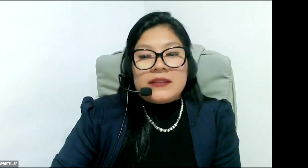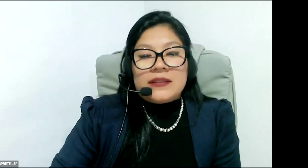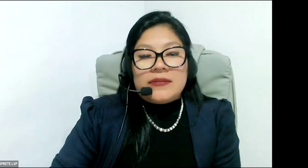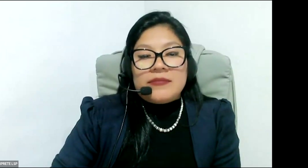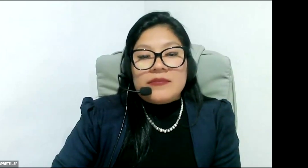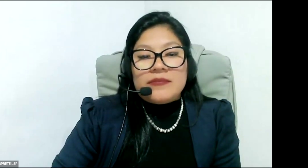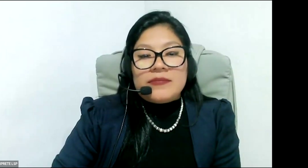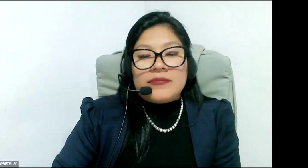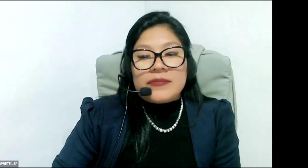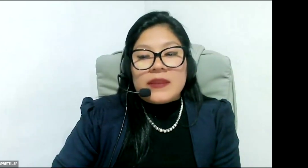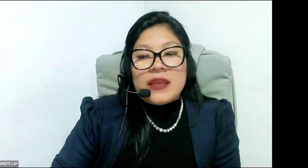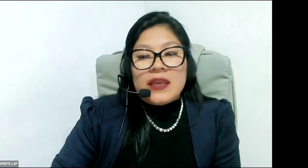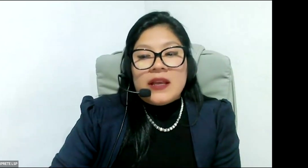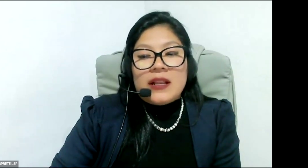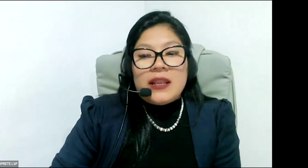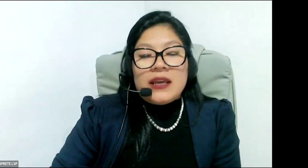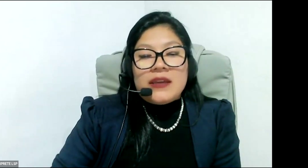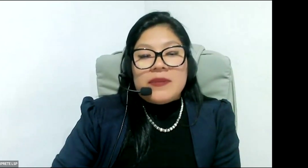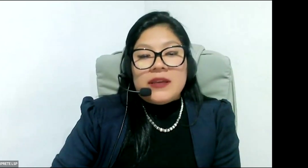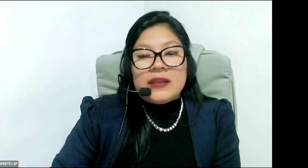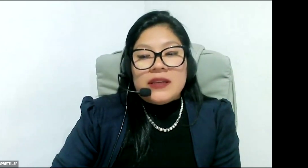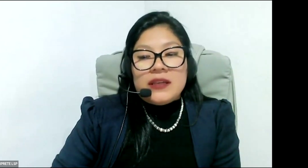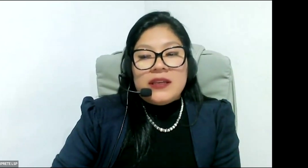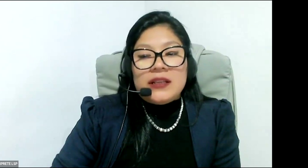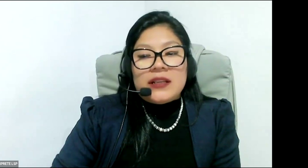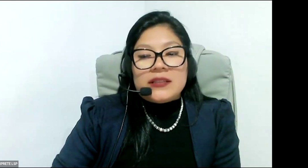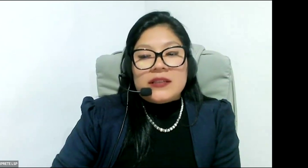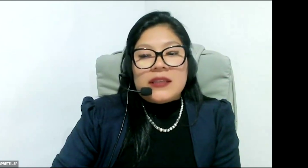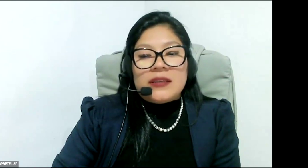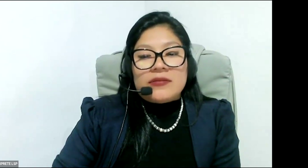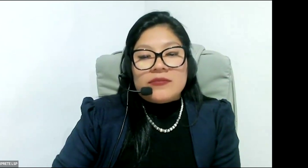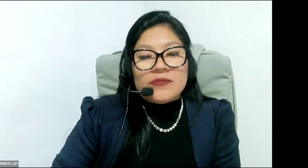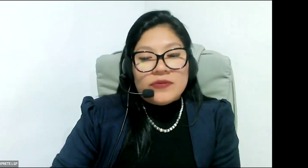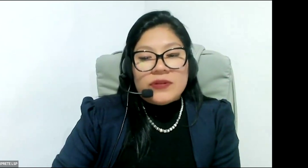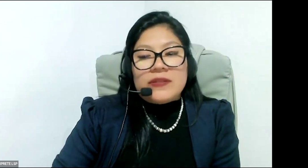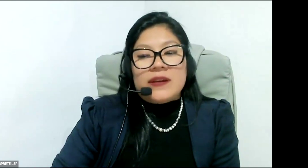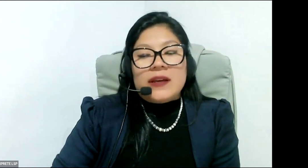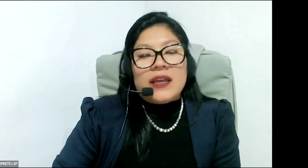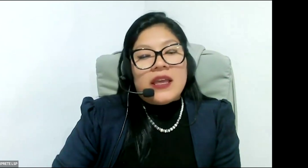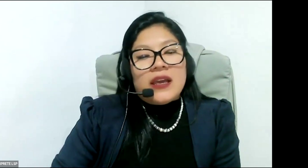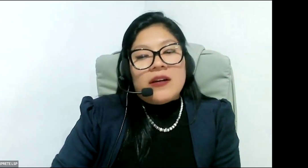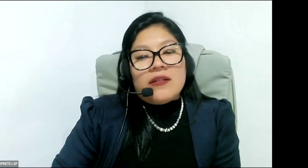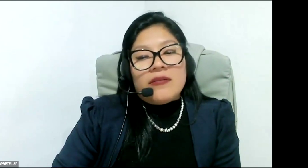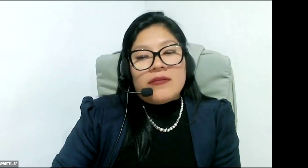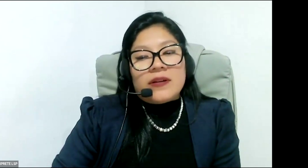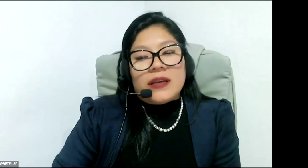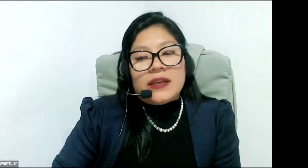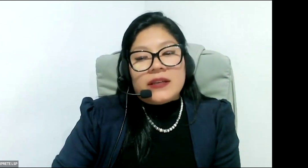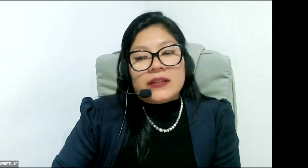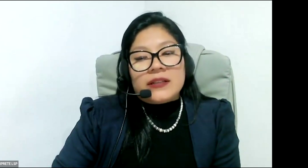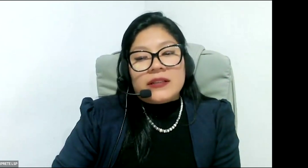ahí está la m y la señor muy bien